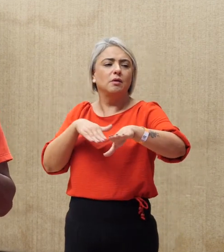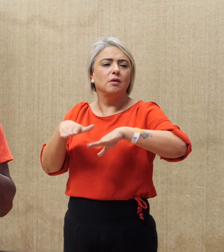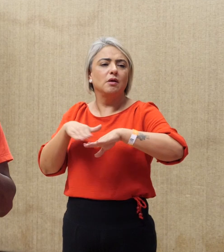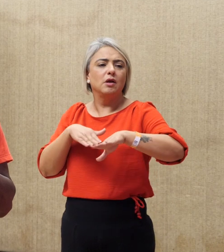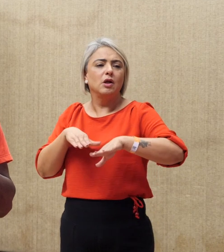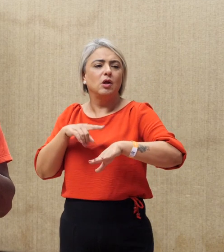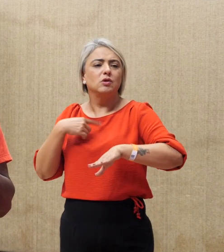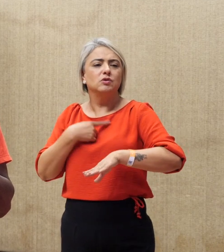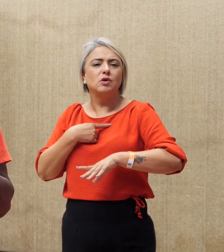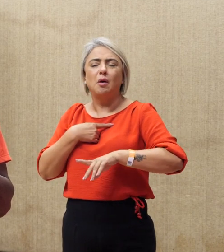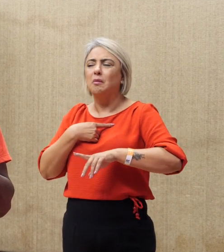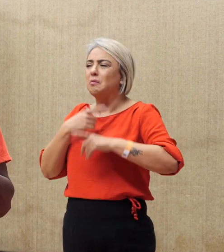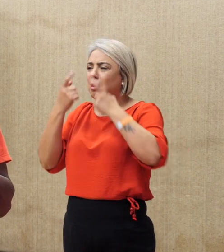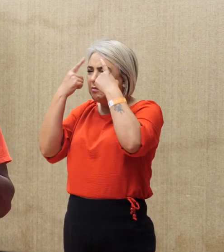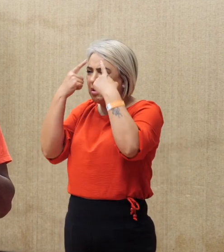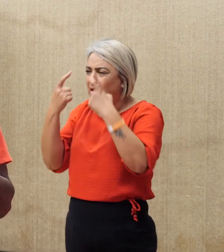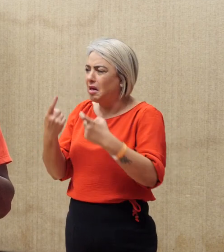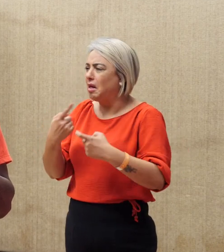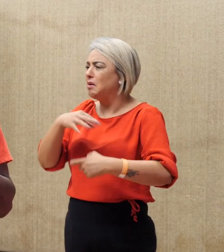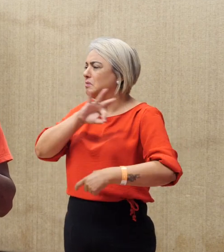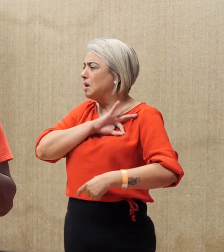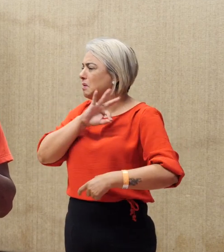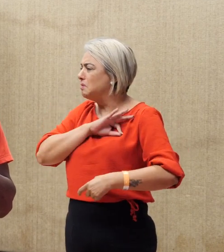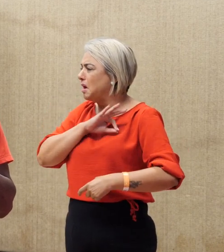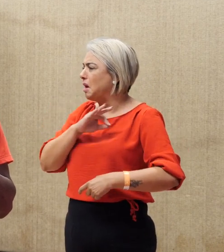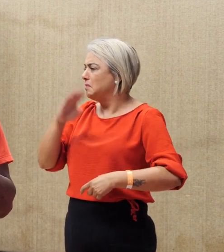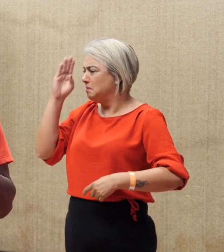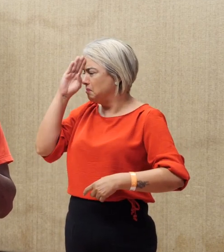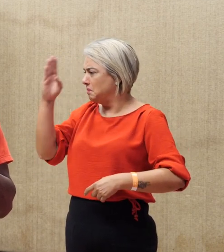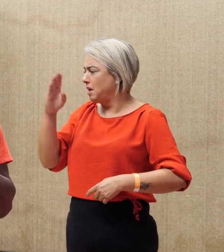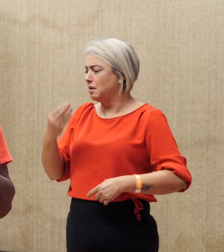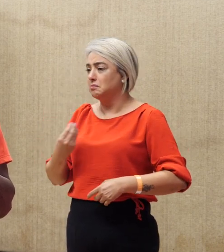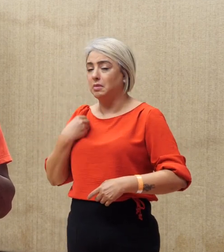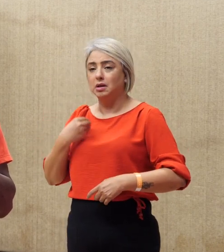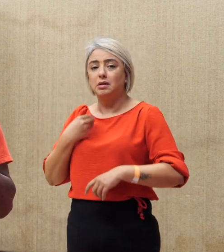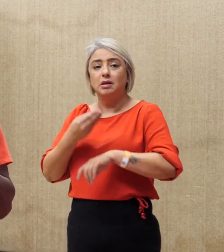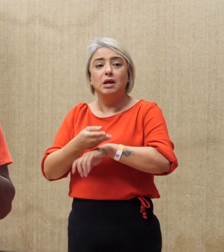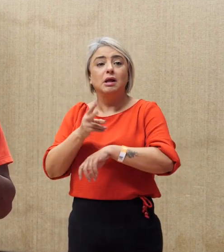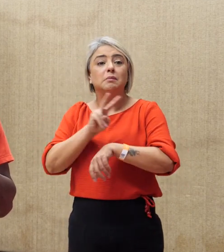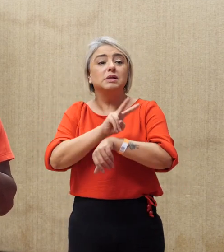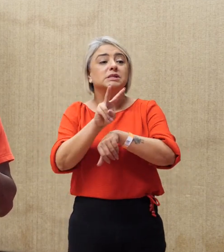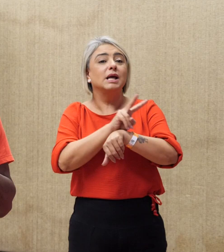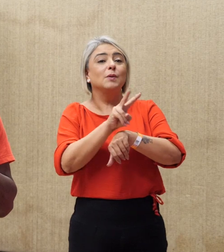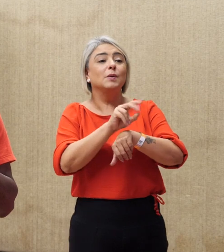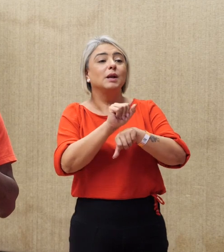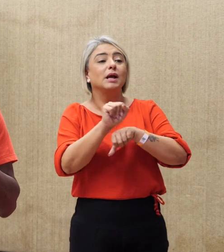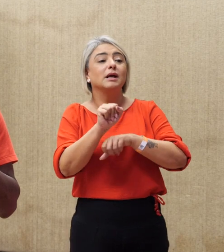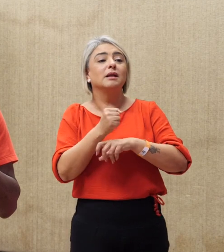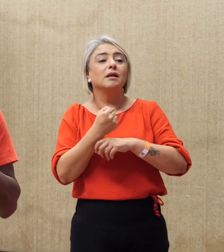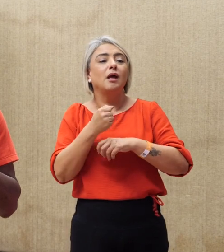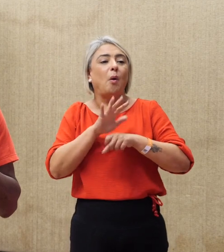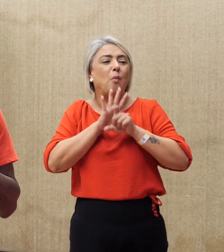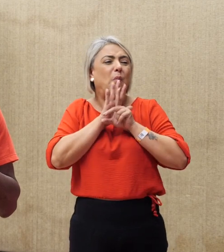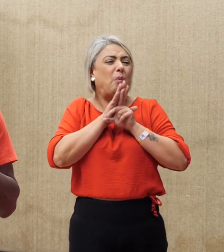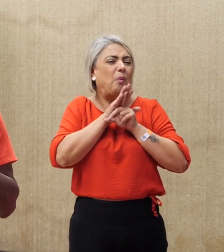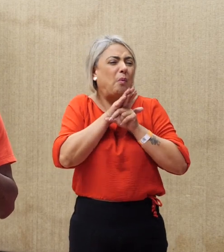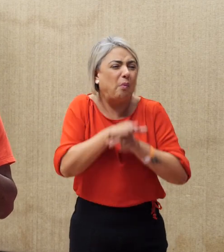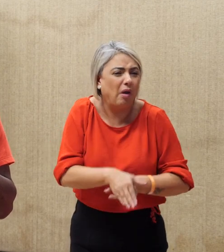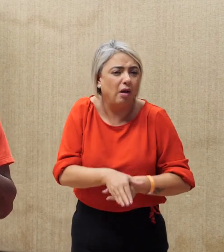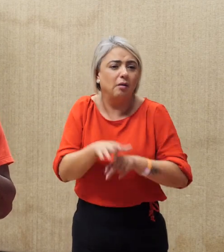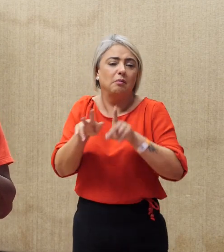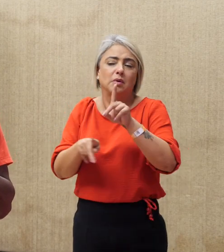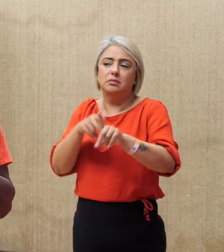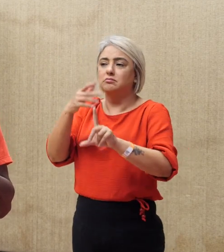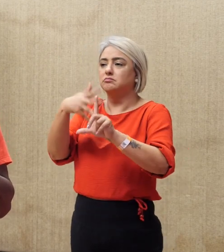somos brutalmente agredidos por policiais militares, né, que estão participando, na realidade, oprimindo a